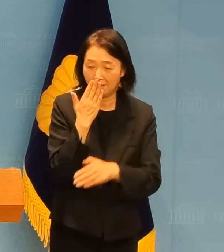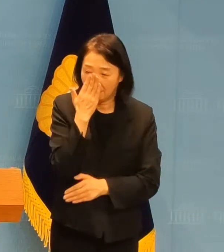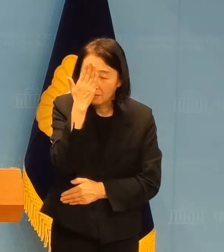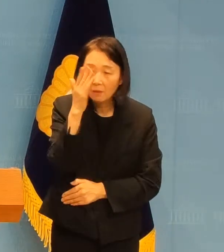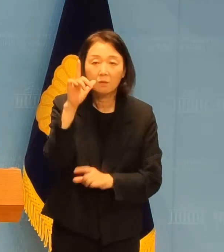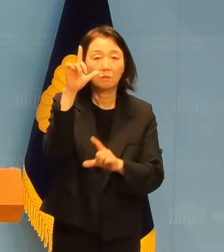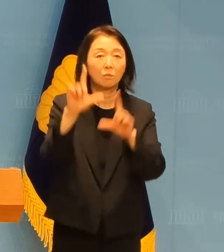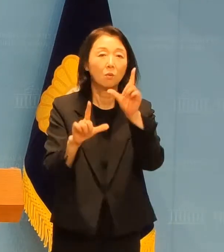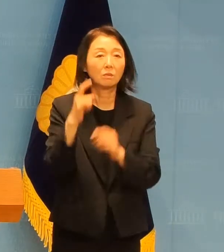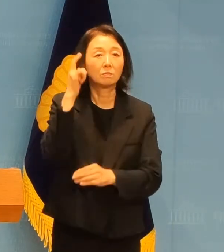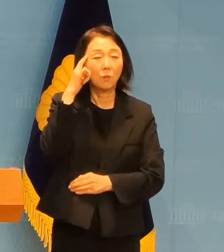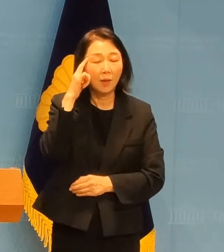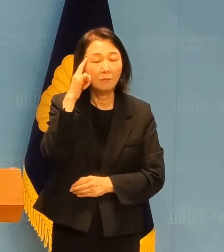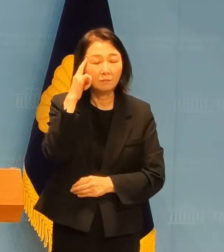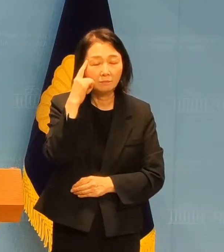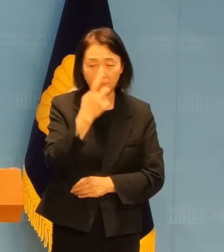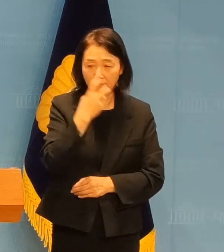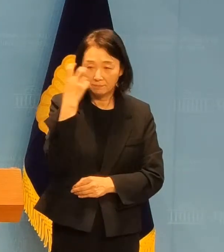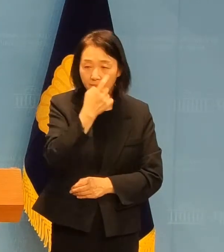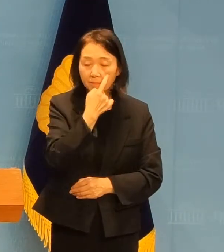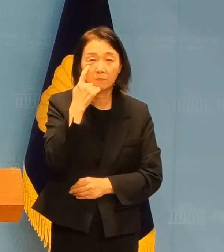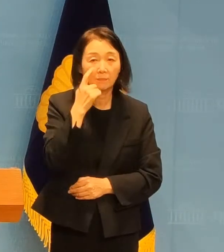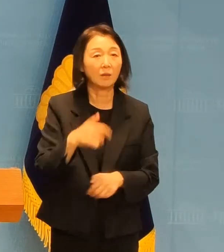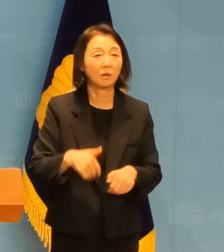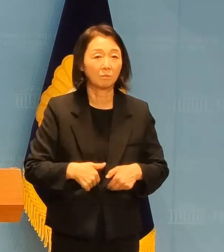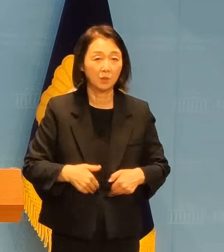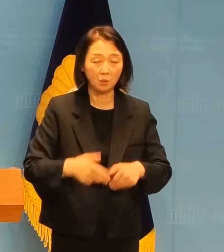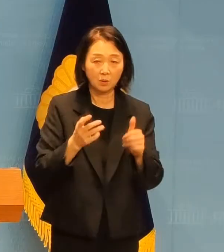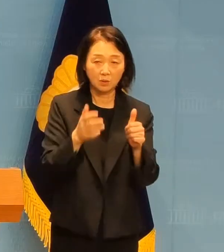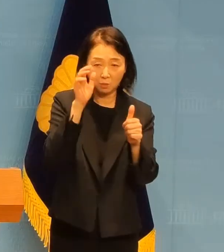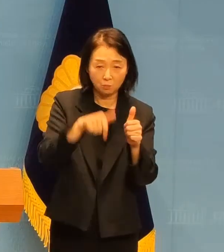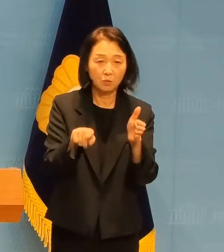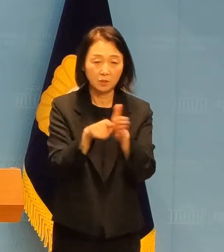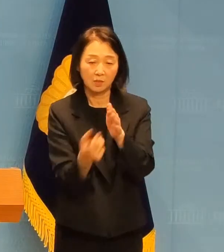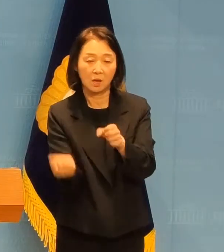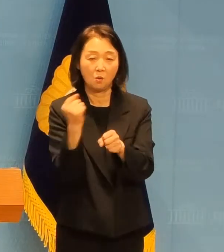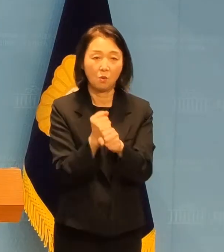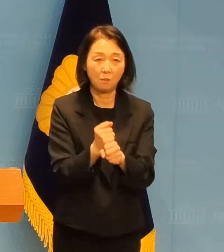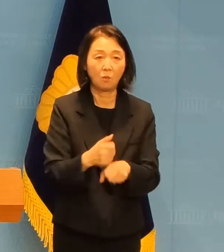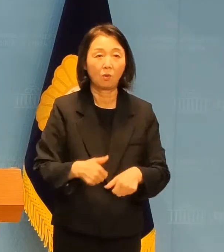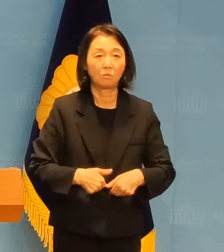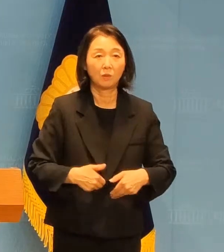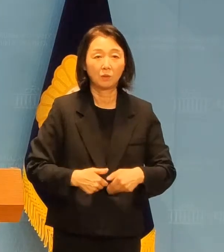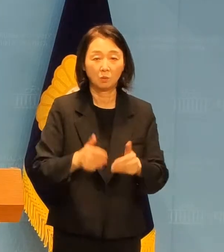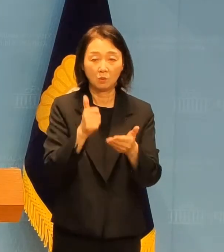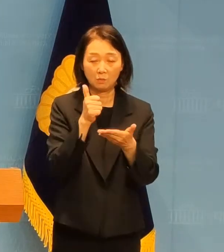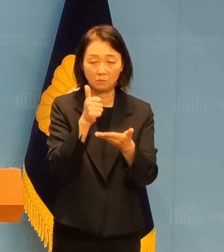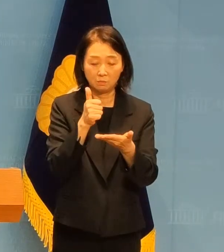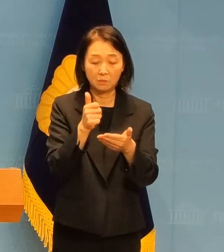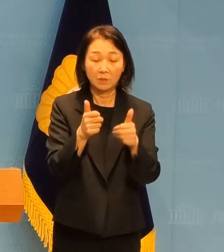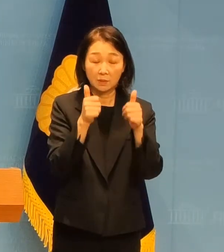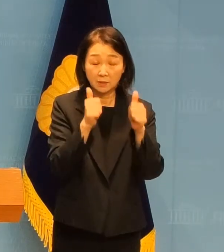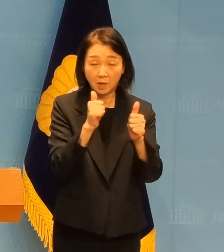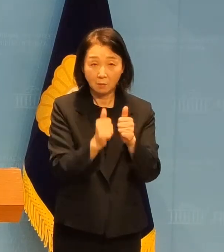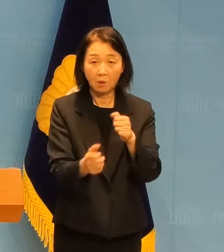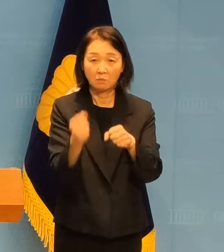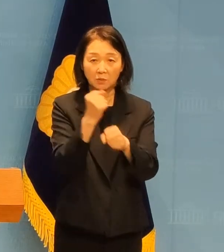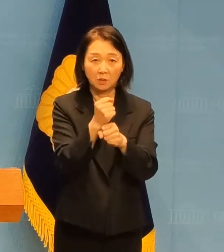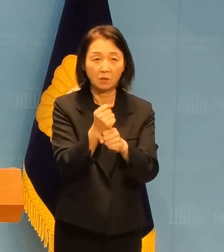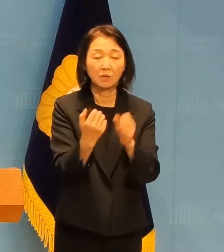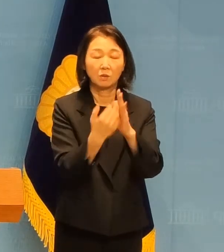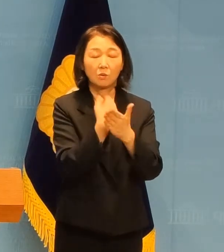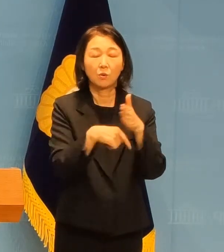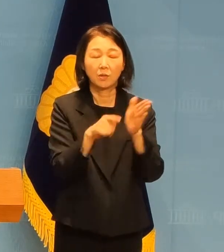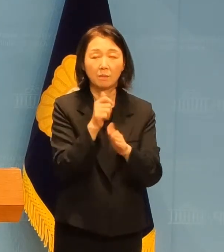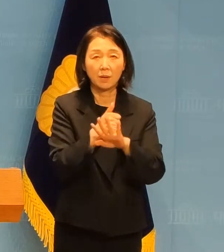배경을 철저히 규명하고 사법부의 신뢰 회복과 사법정의 실현을 위해 끝까지 싸워